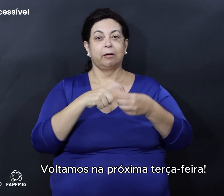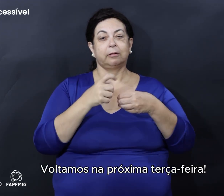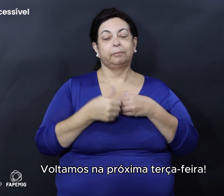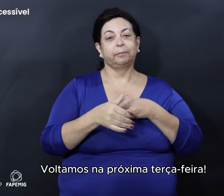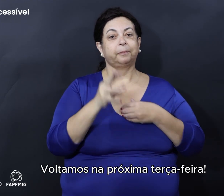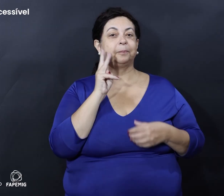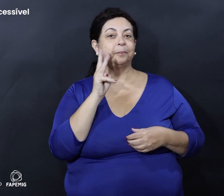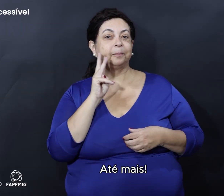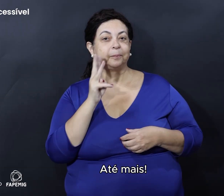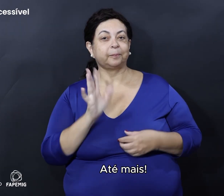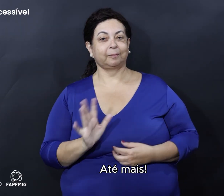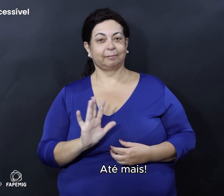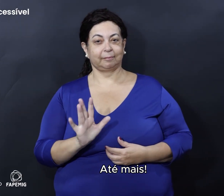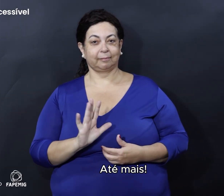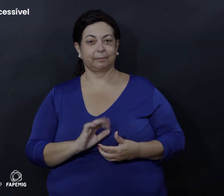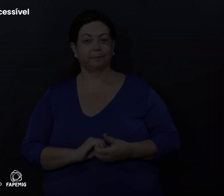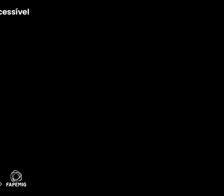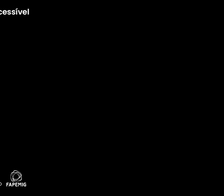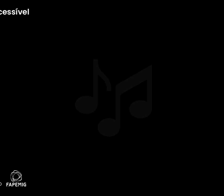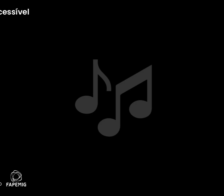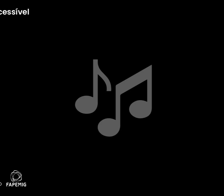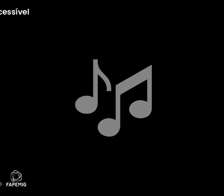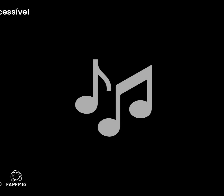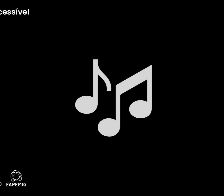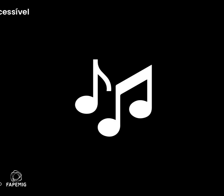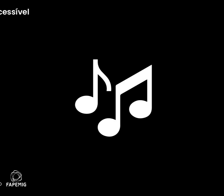próxima terça-feira. Até mais!